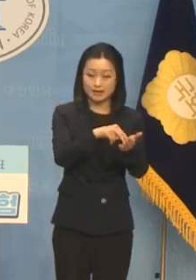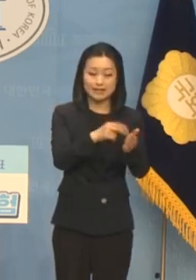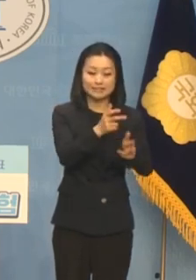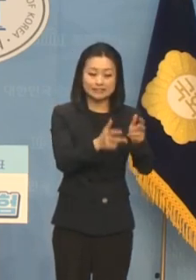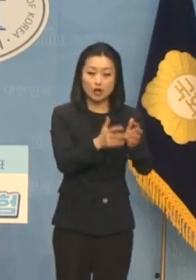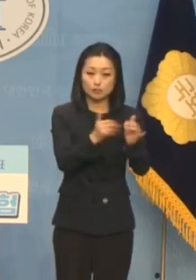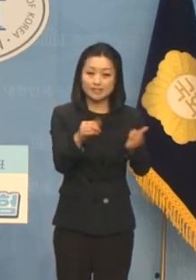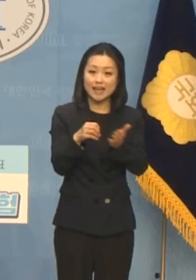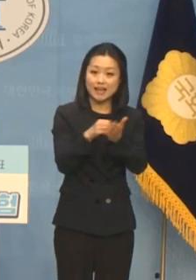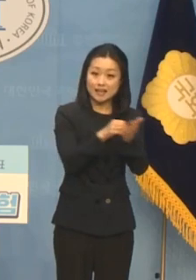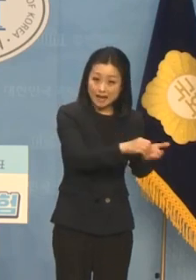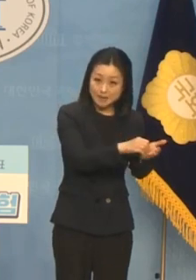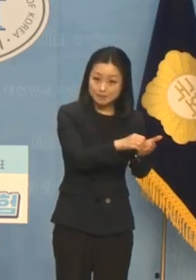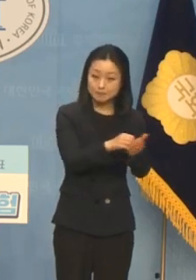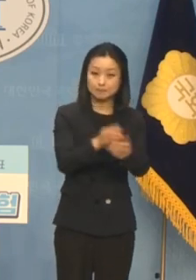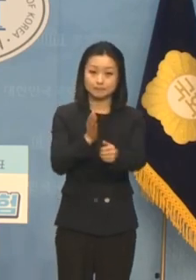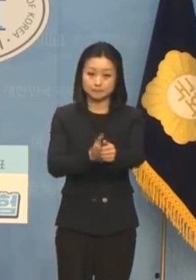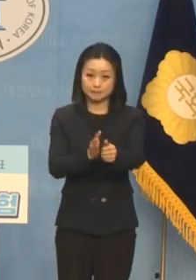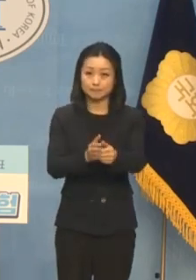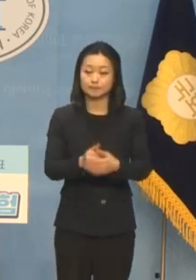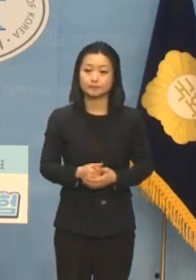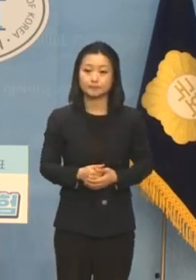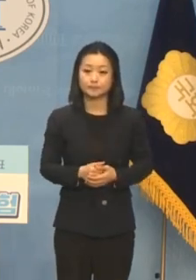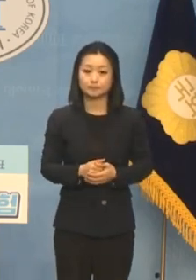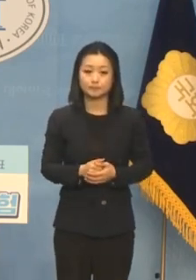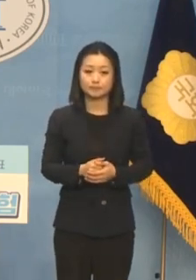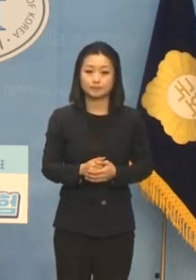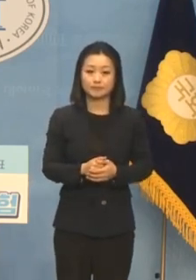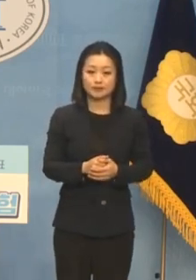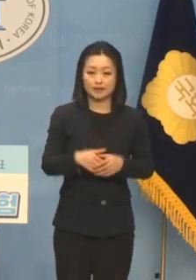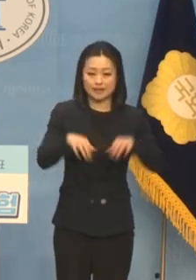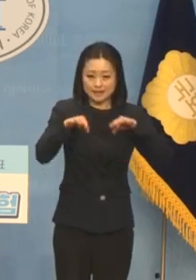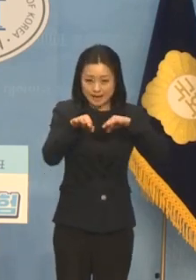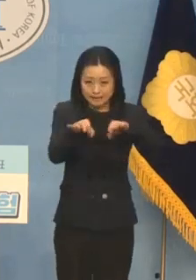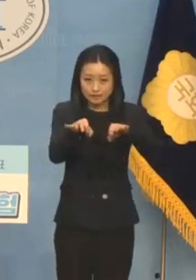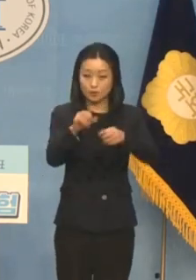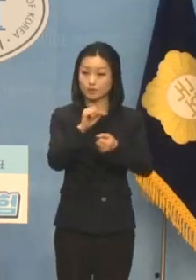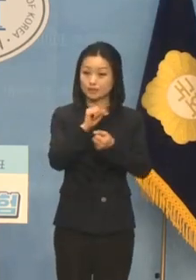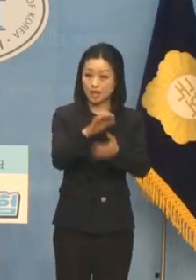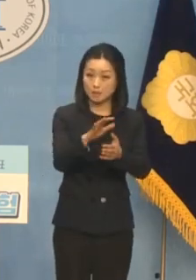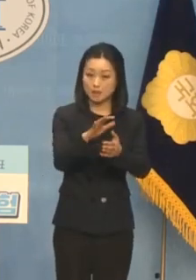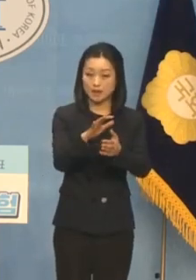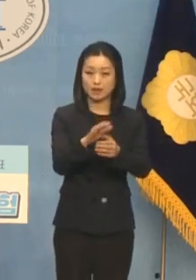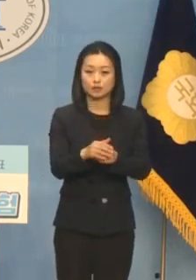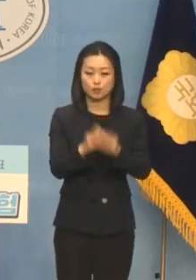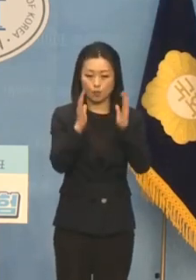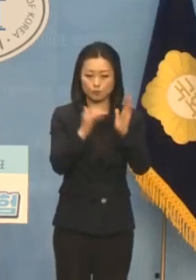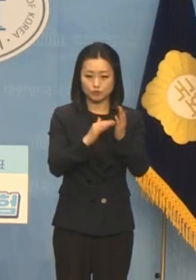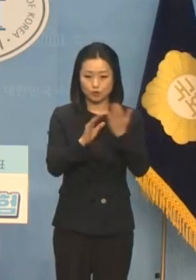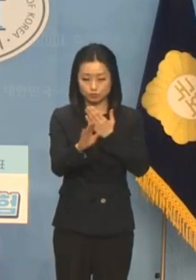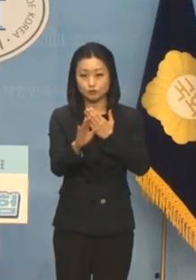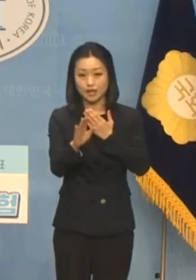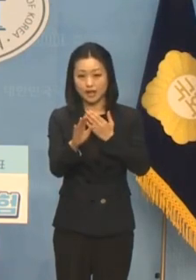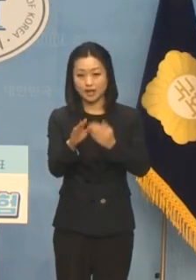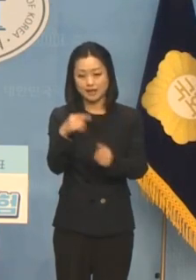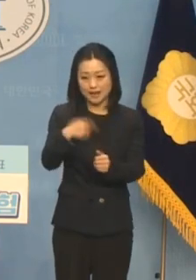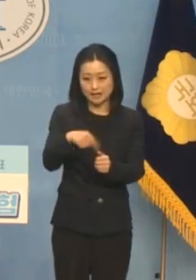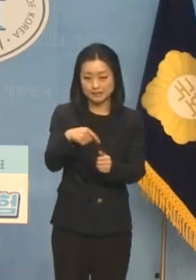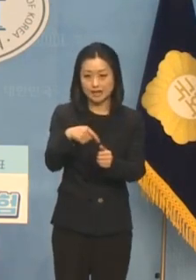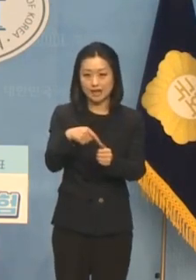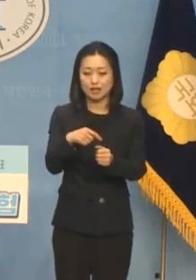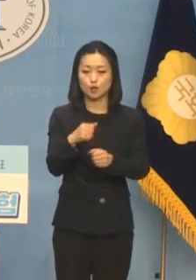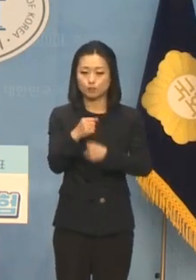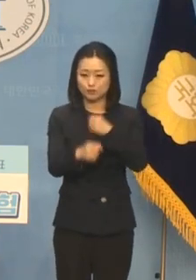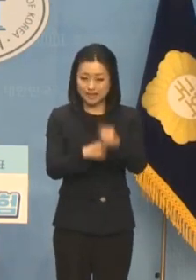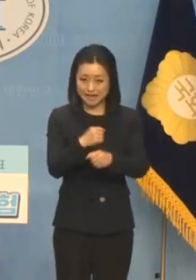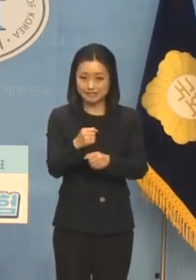가입 대상으로 전환하겠습니다. 배달 라이더나 택배 노동자, 방과 후 학교 강사, 프리랜서, 소프트웨어 개발자